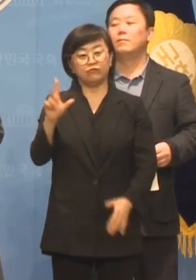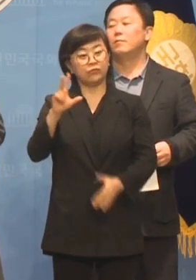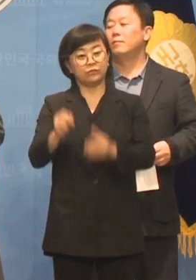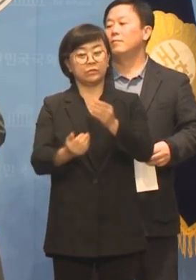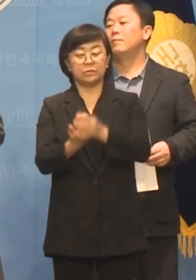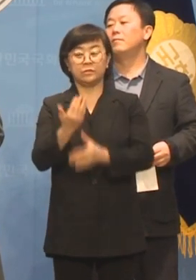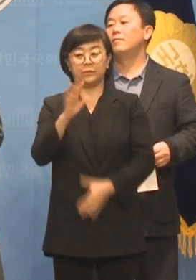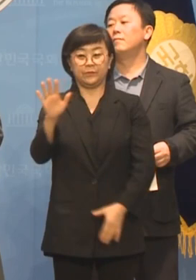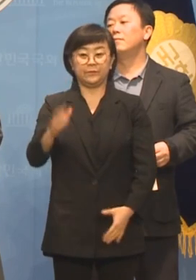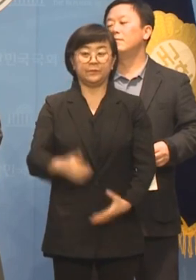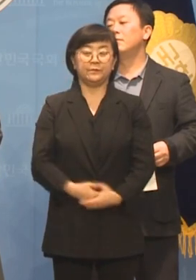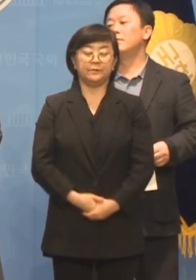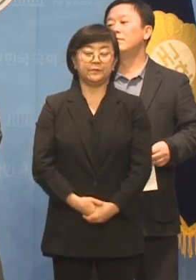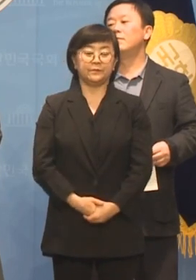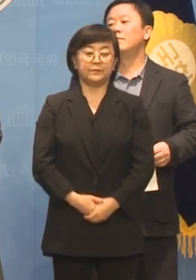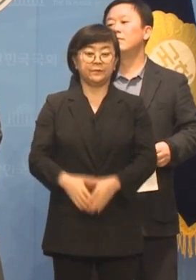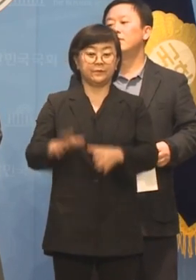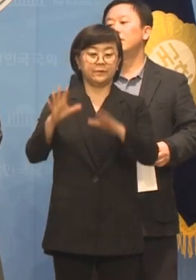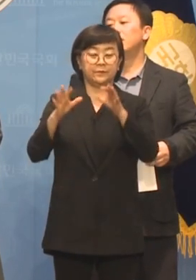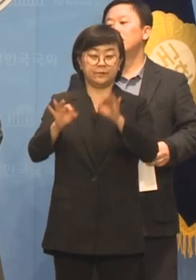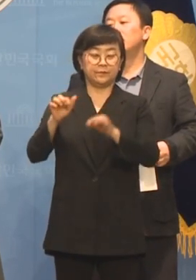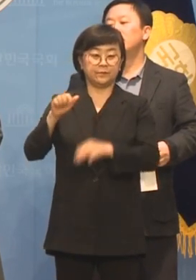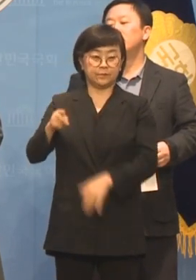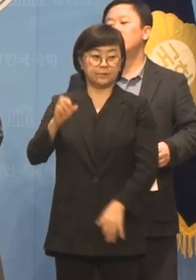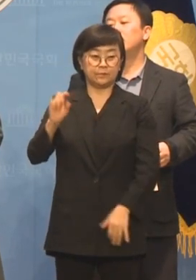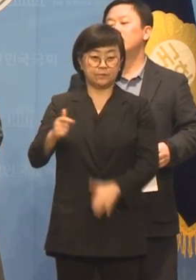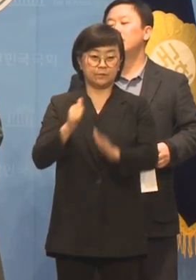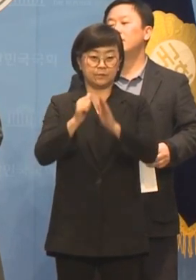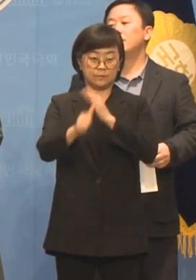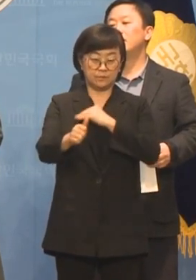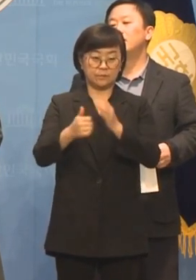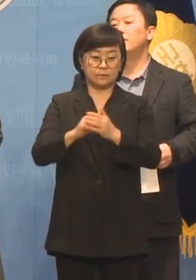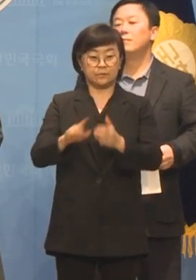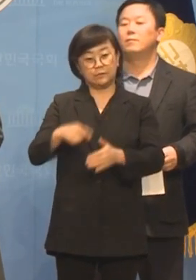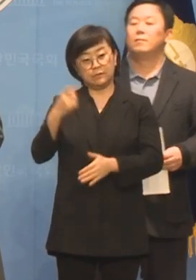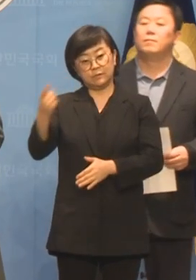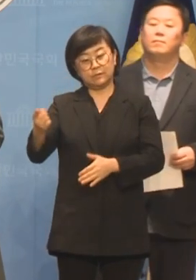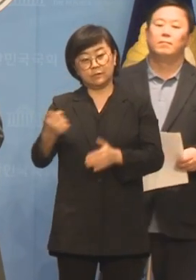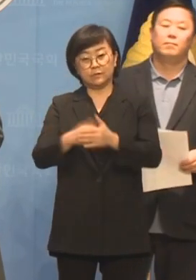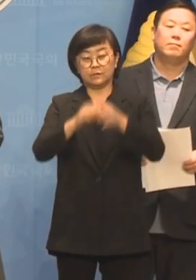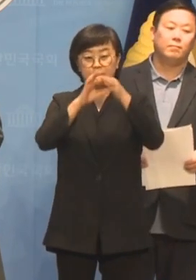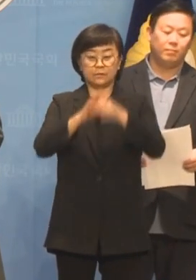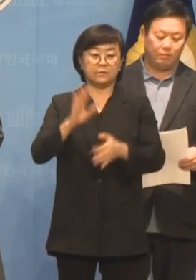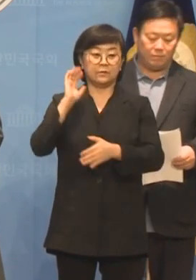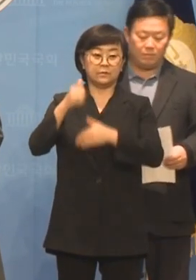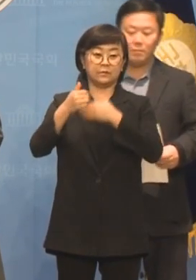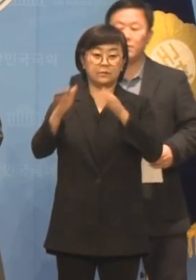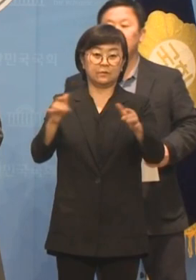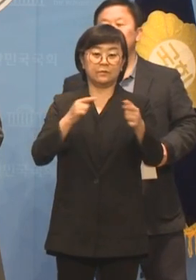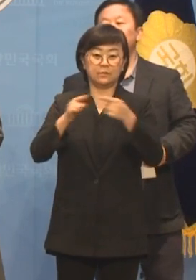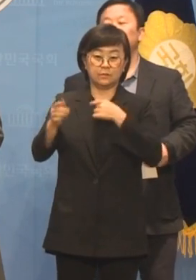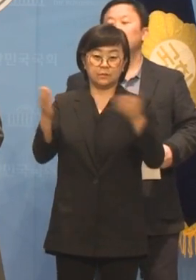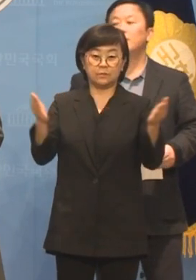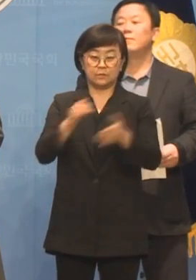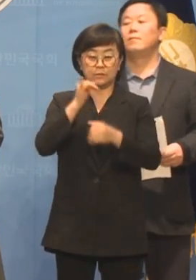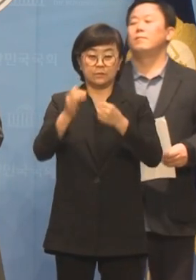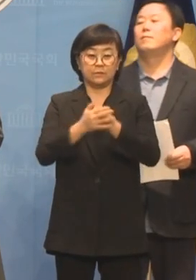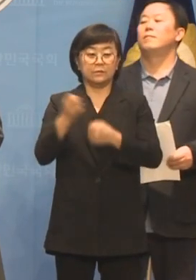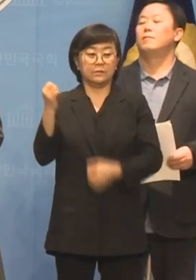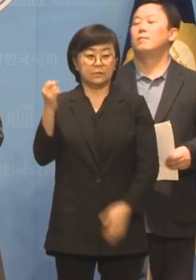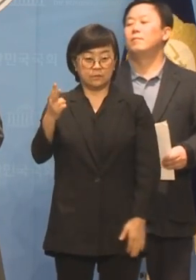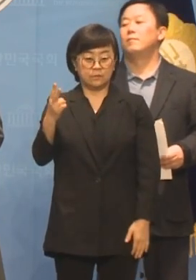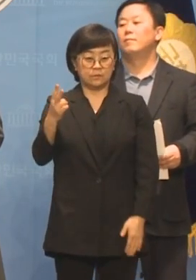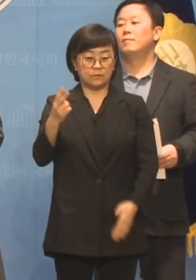그리고 지금도 그래서 김기현 대표를 앉혔는데 또 그 이후에도 김기현 대표가 대통령실과 어긋난 일을 하자